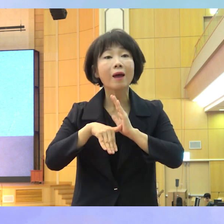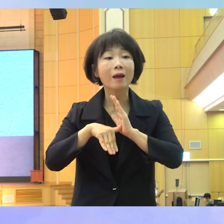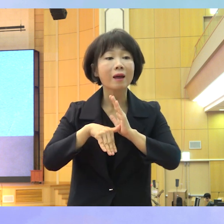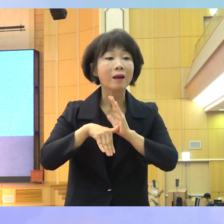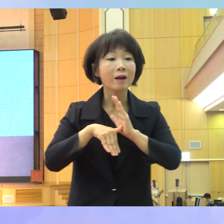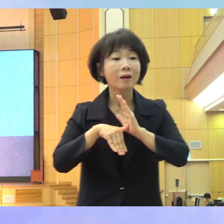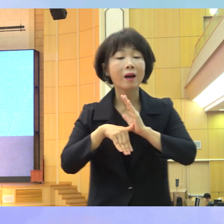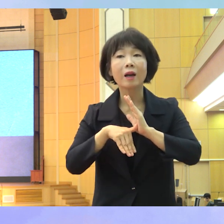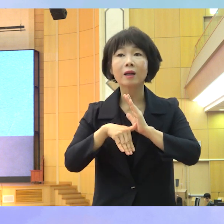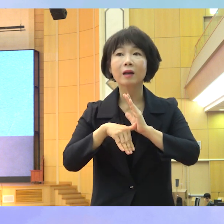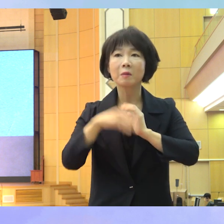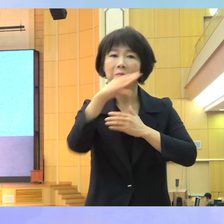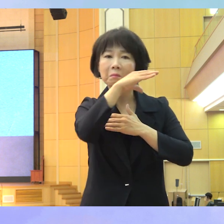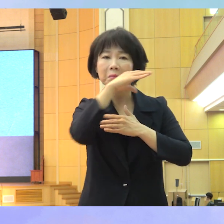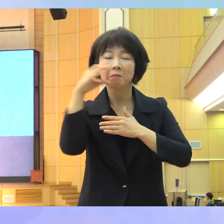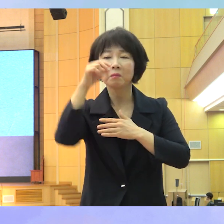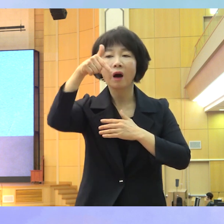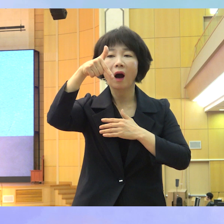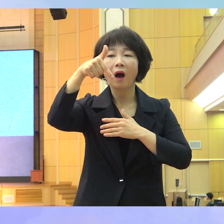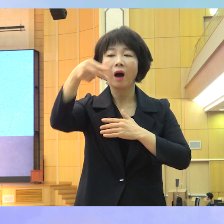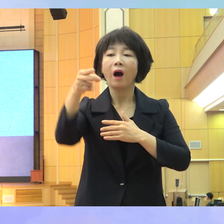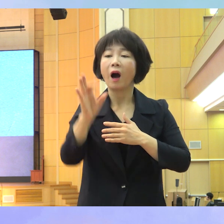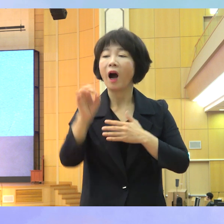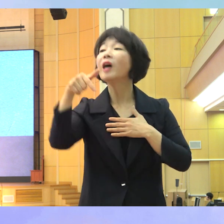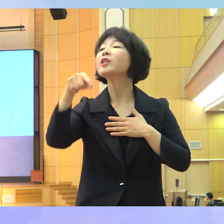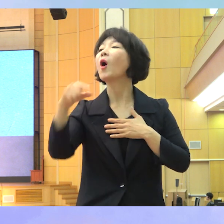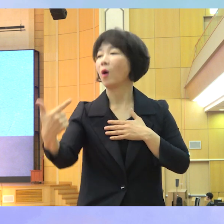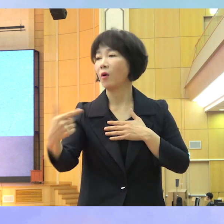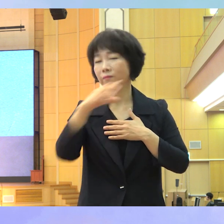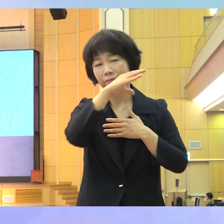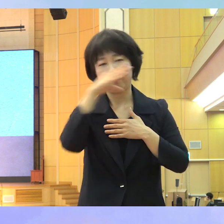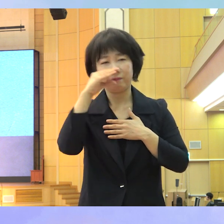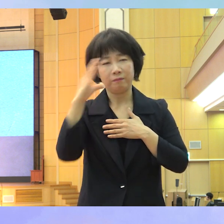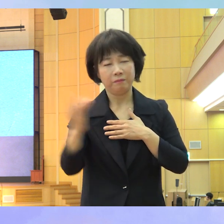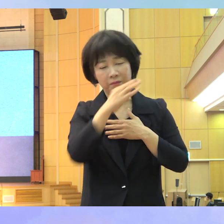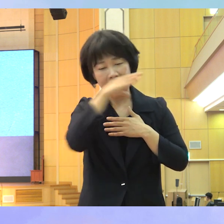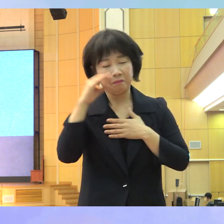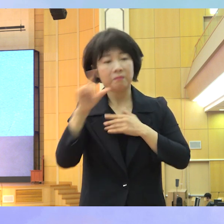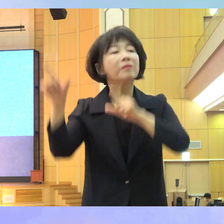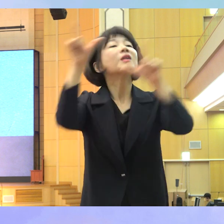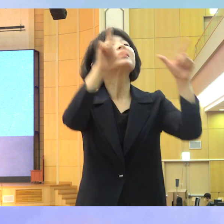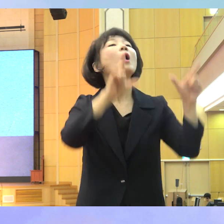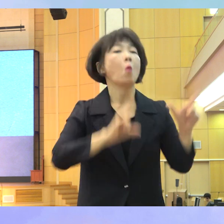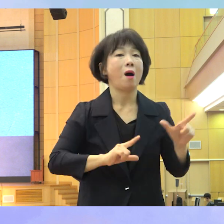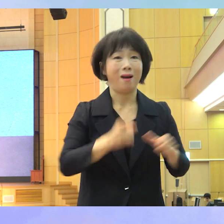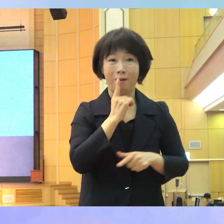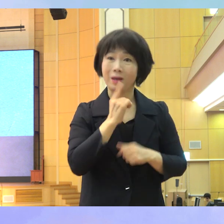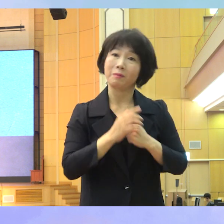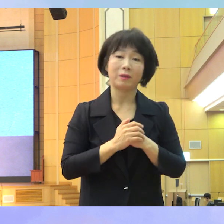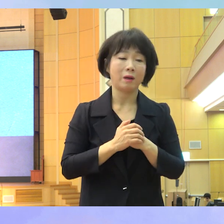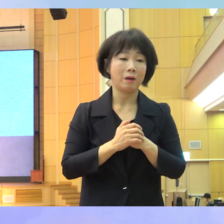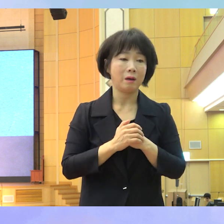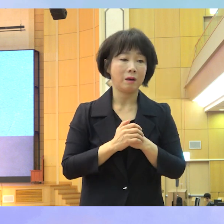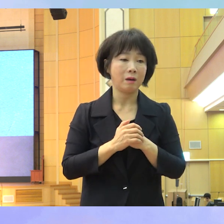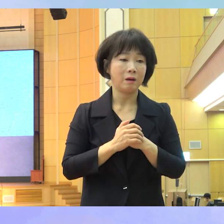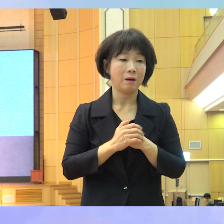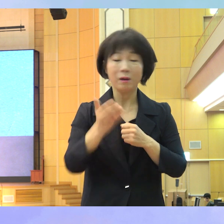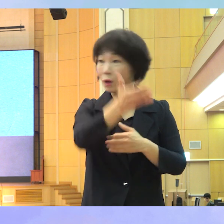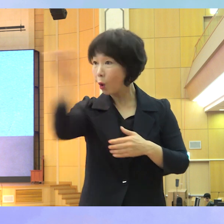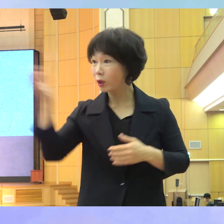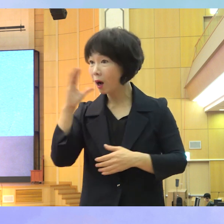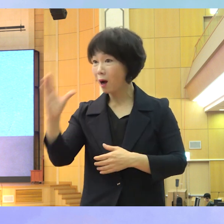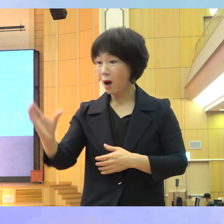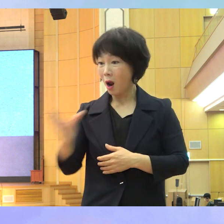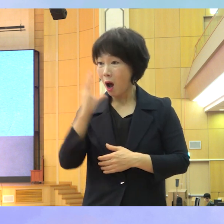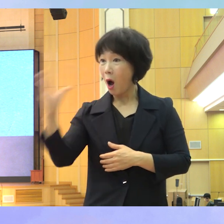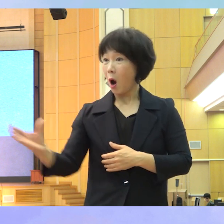목사님들은 경건생활이라 이렇게 말씀하시기도 하거든요. 여기서 시편 29편의 2절에 보니까 뭐래요?